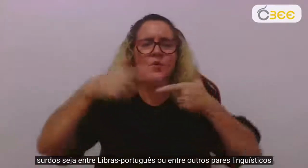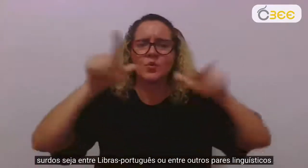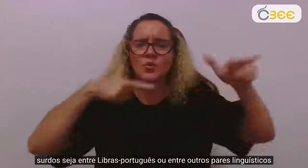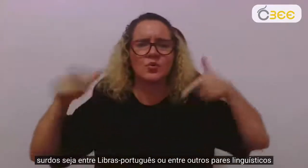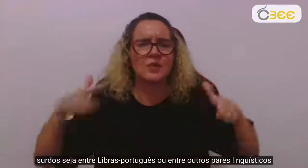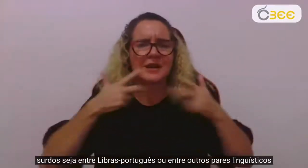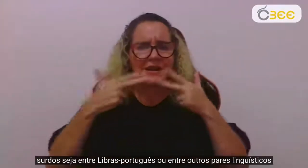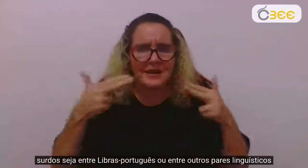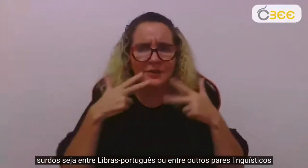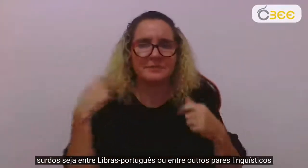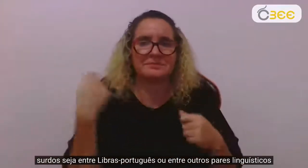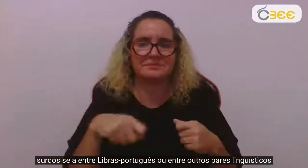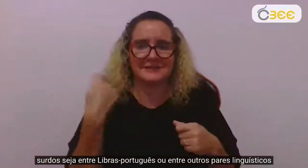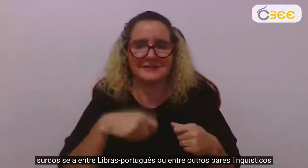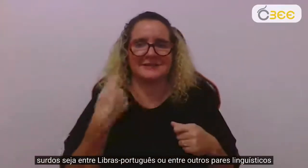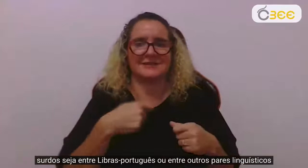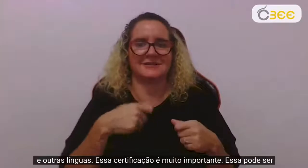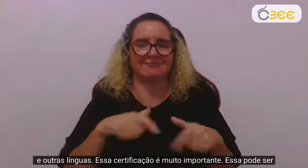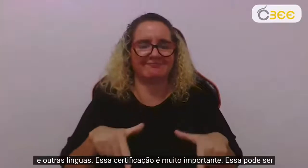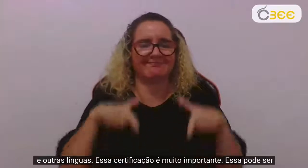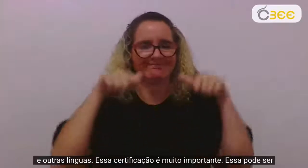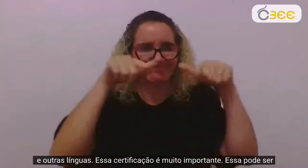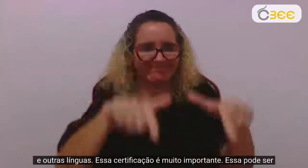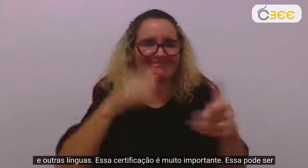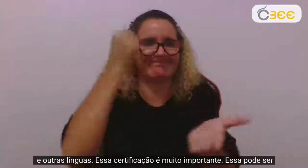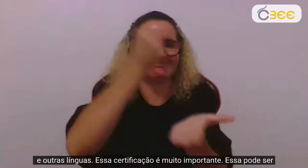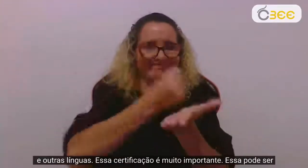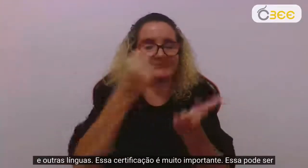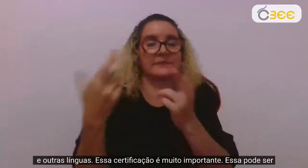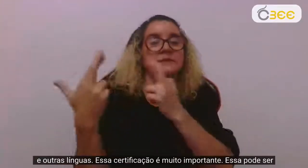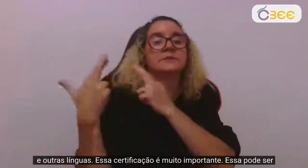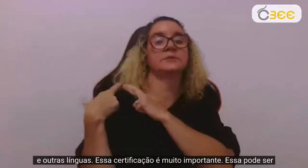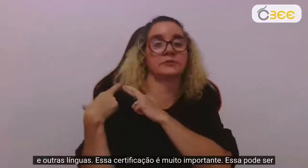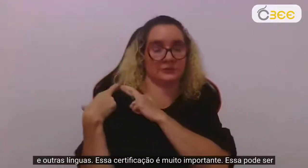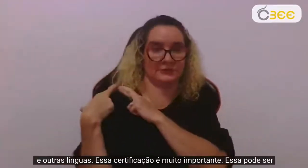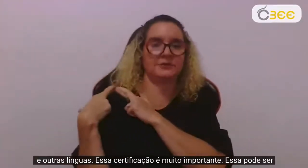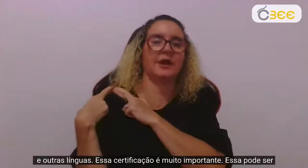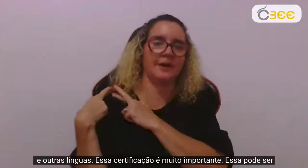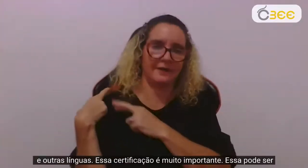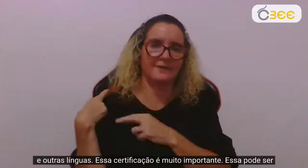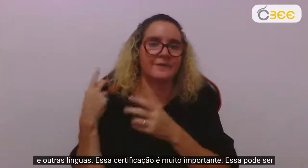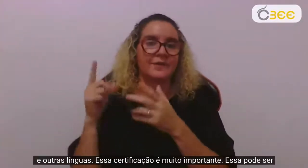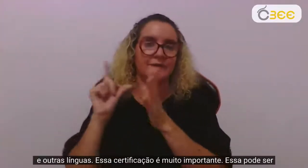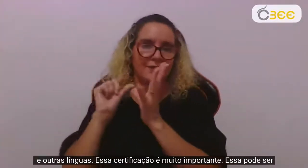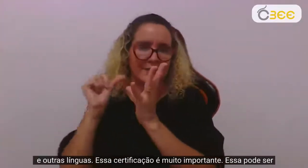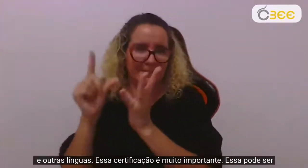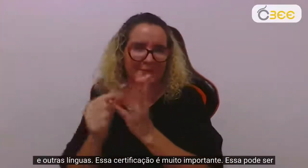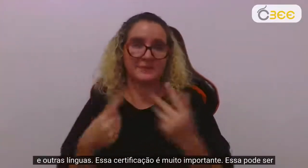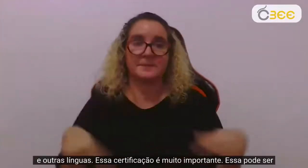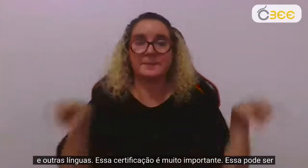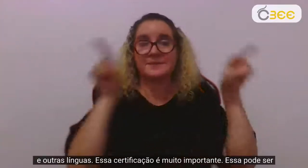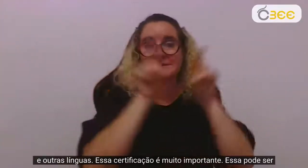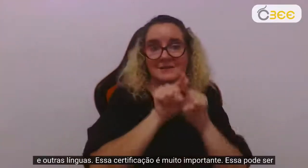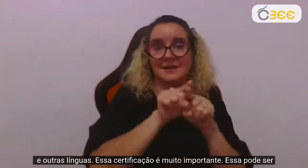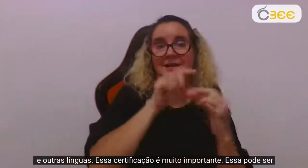ou entre outros pares linguísticos e outras línguas. Essa certificação é muito importante.